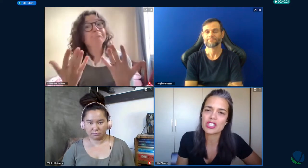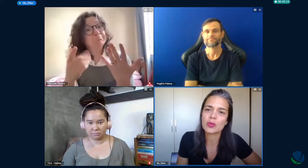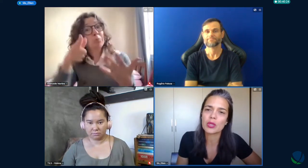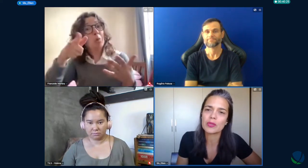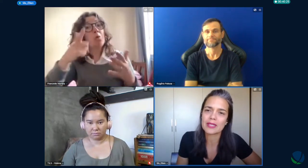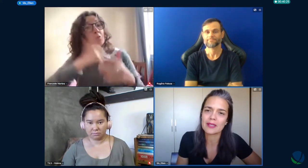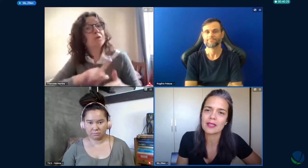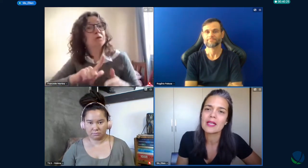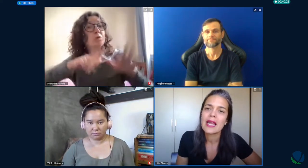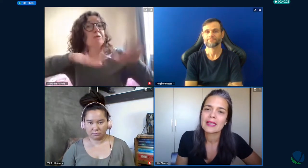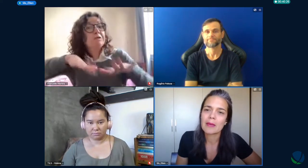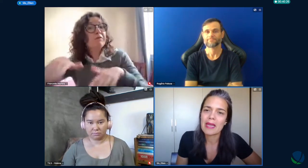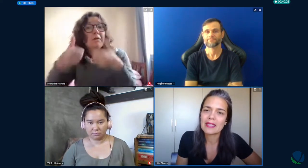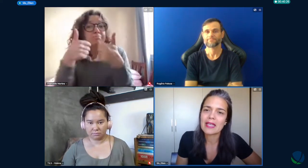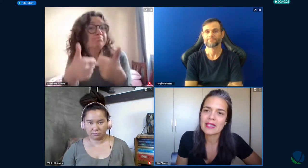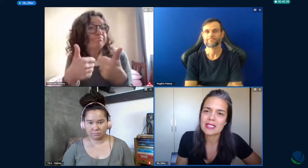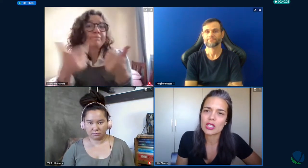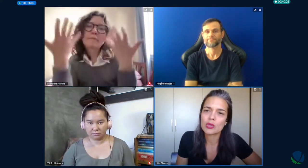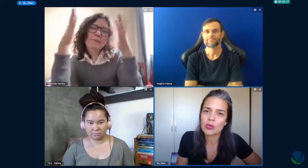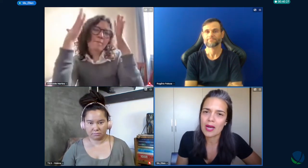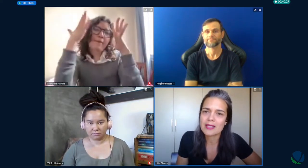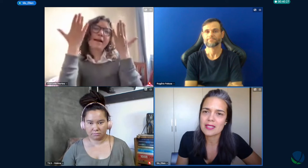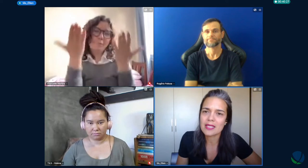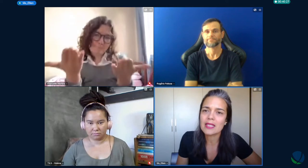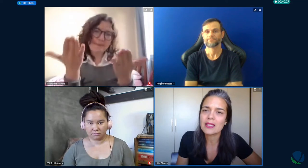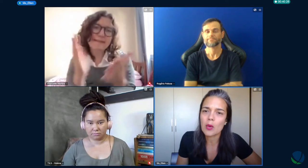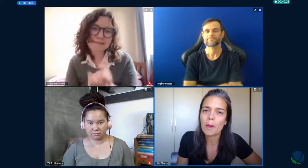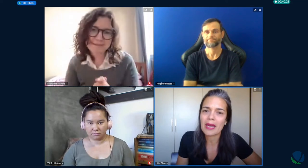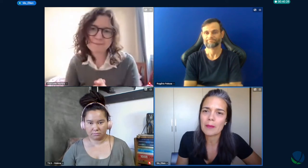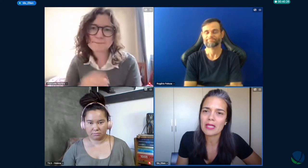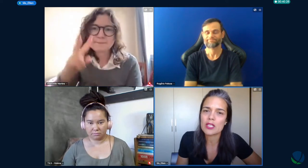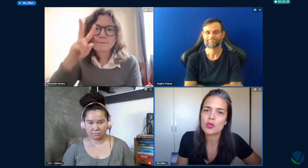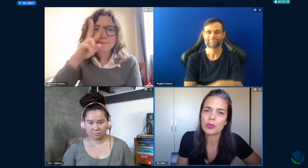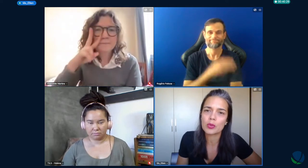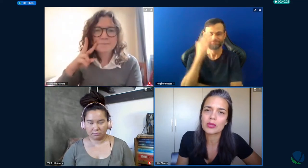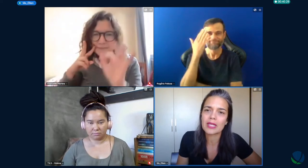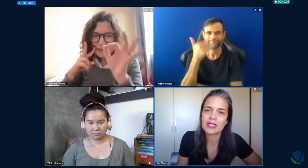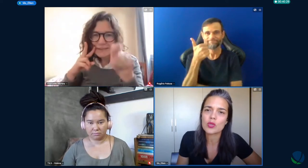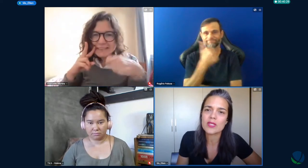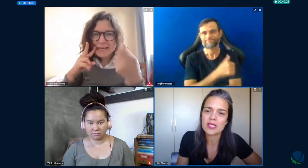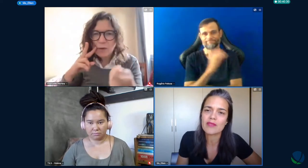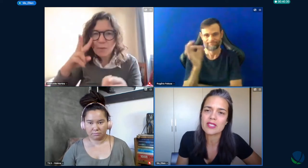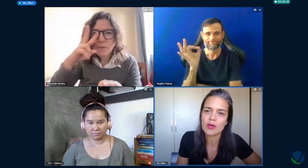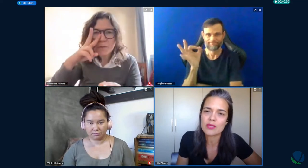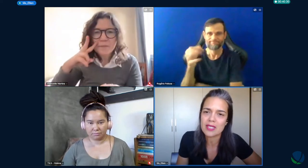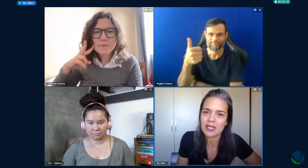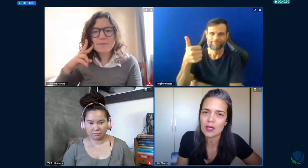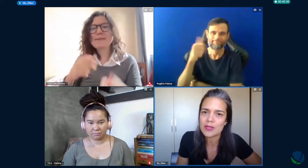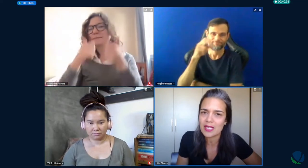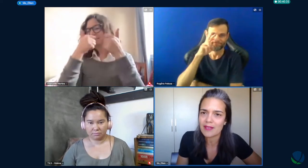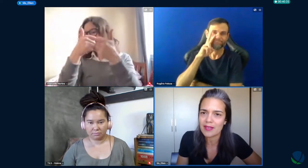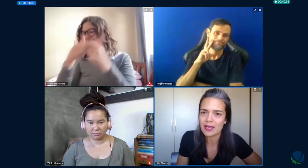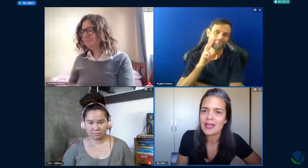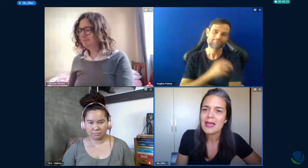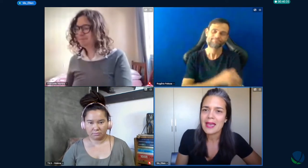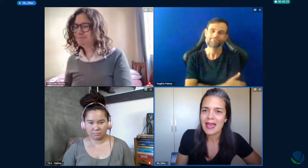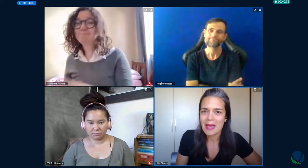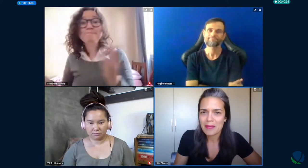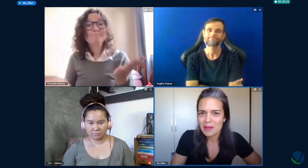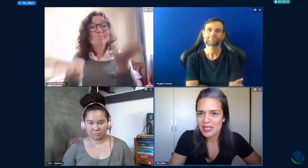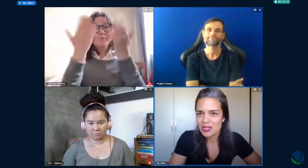Eu imagino que no DETRAN também tenha sido assim. Então, eu parabenizo por tantas coisas que você conseguiu